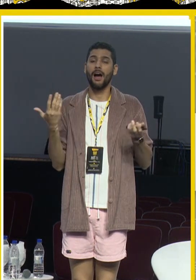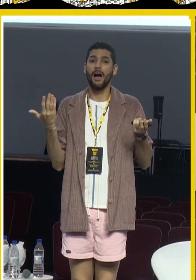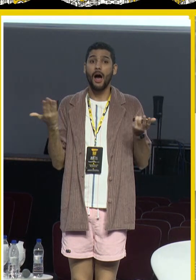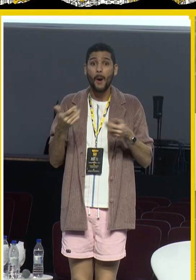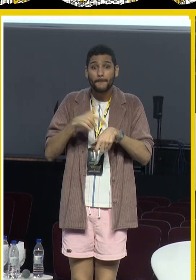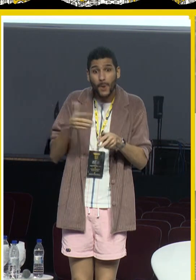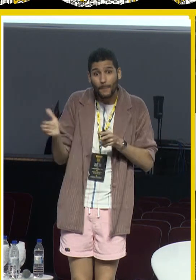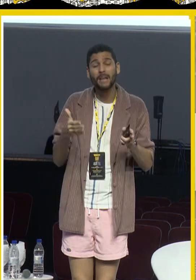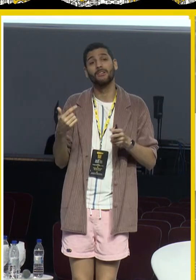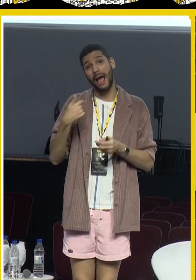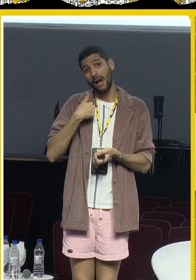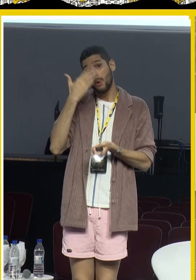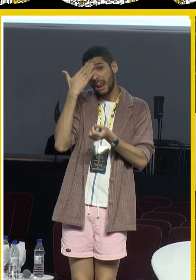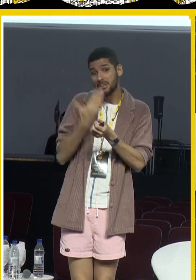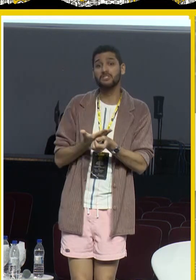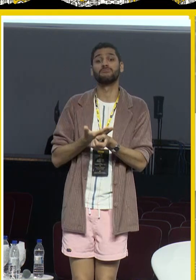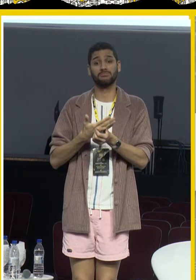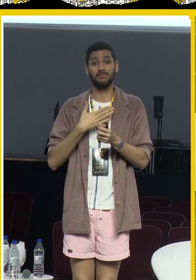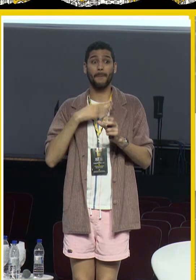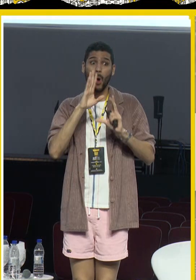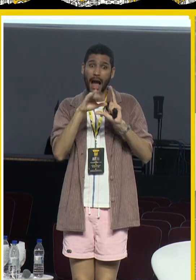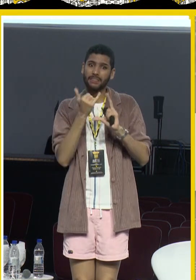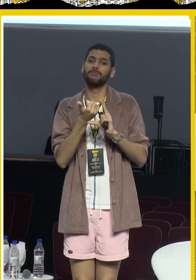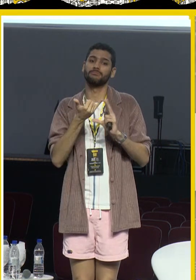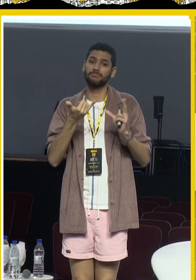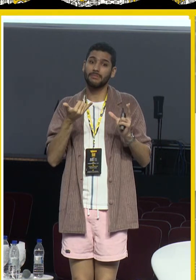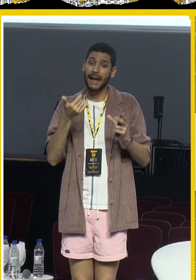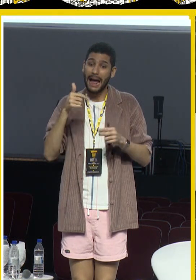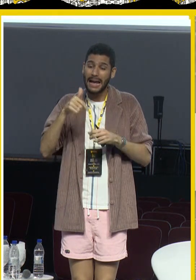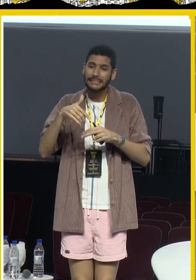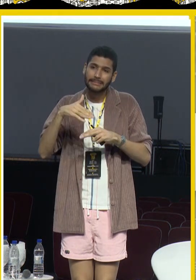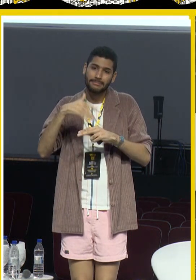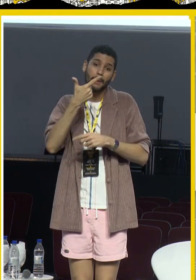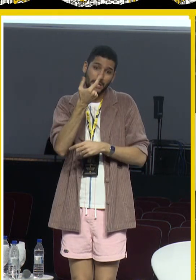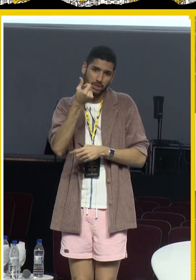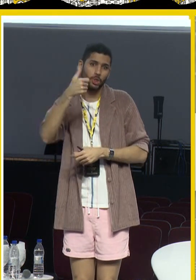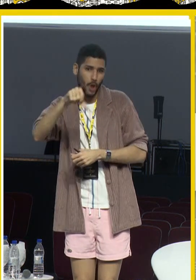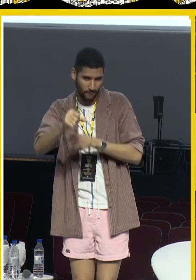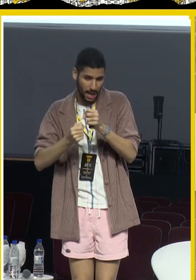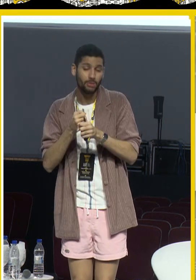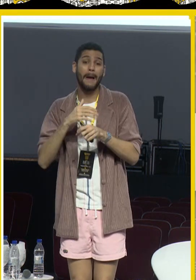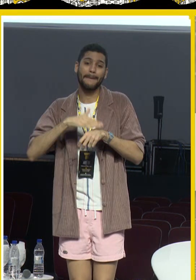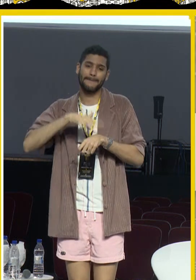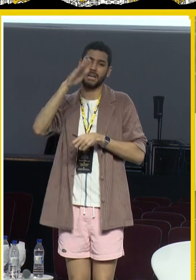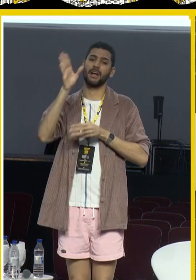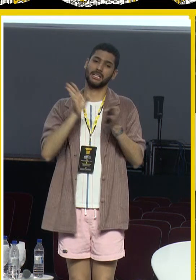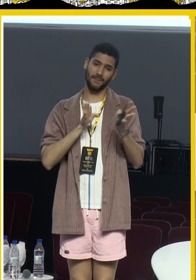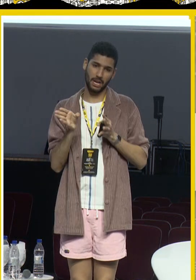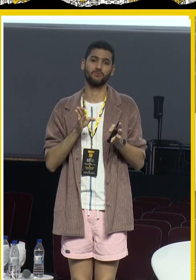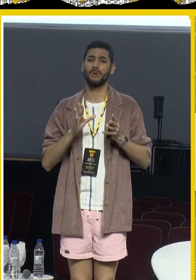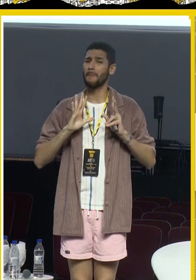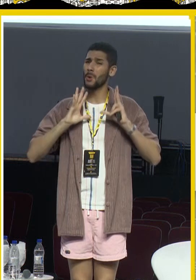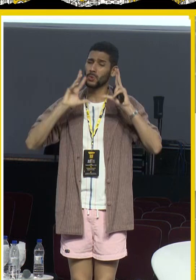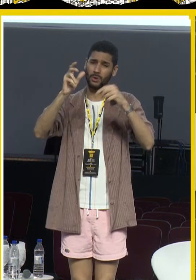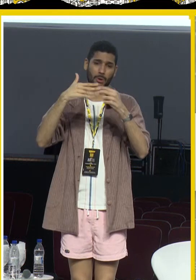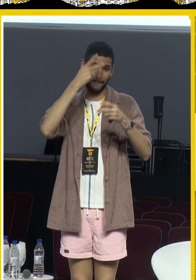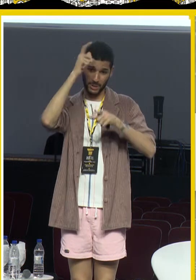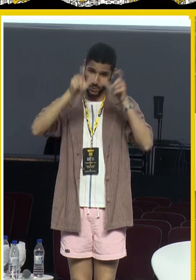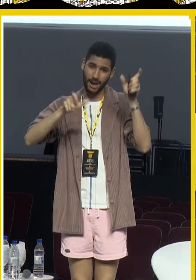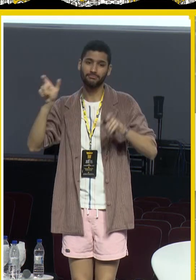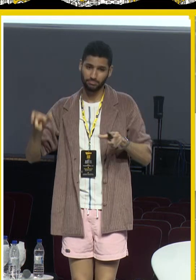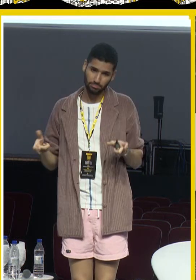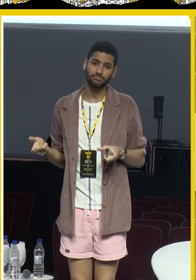finalizando eu gostaria é de dizer que acredita na sensibilidade que agora em 2019